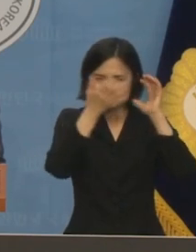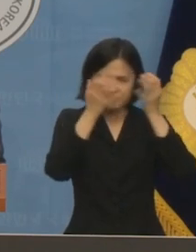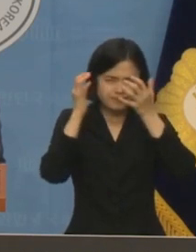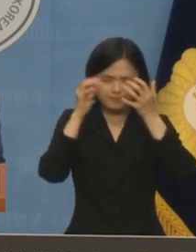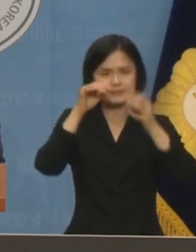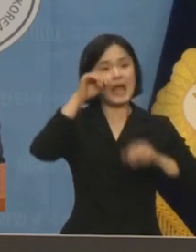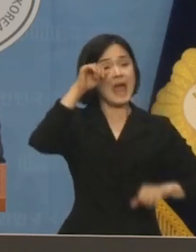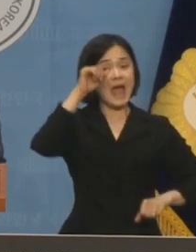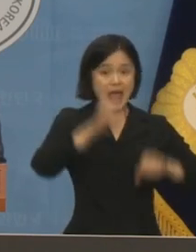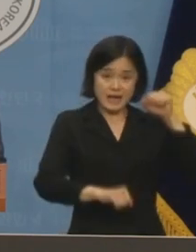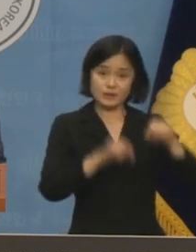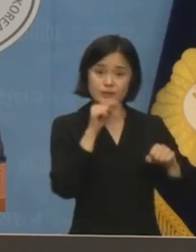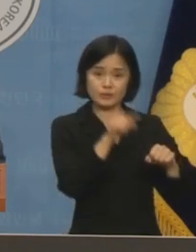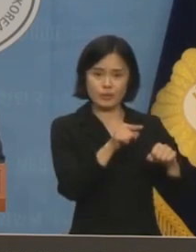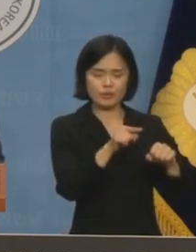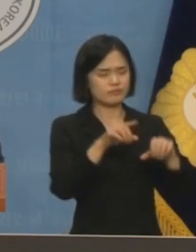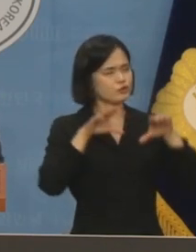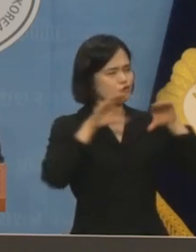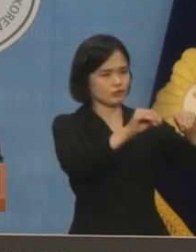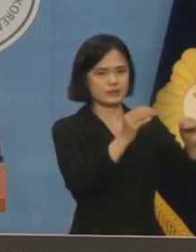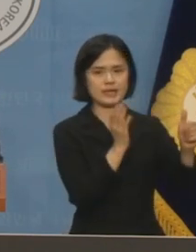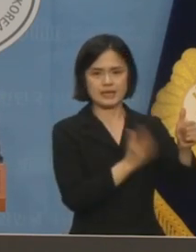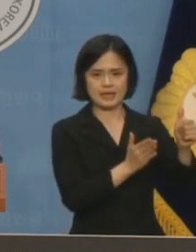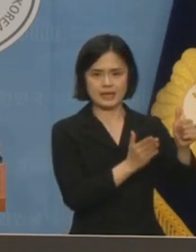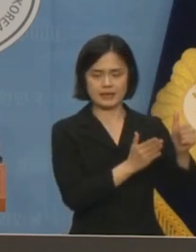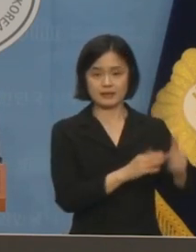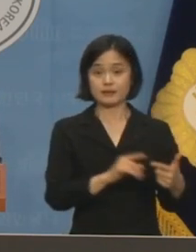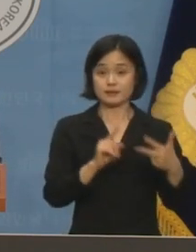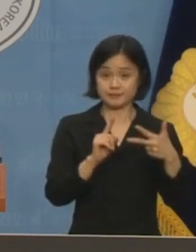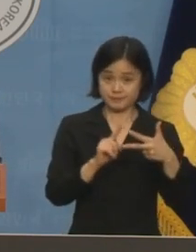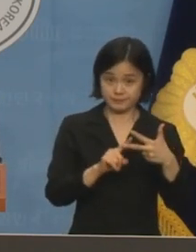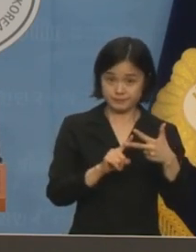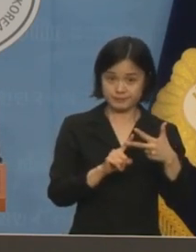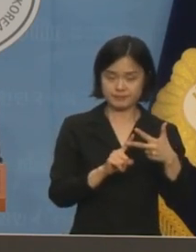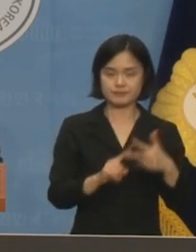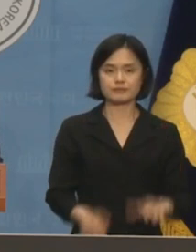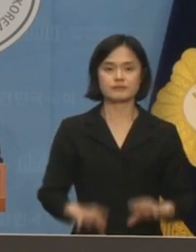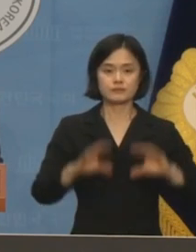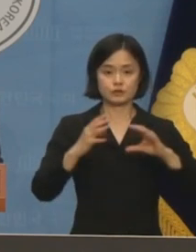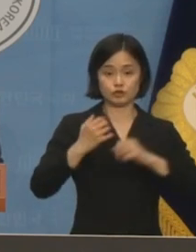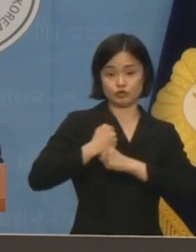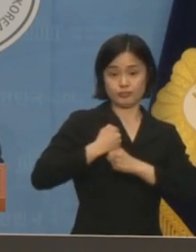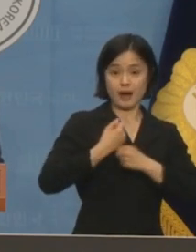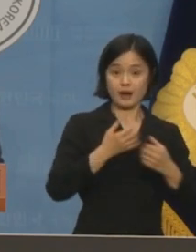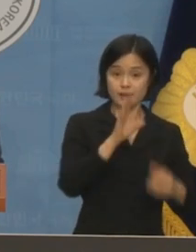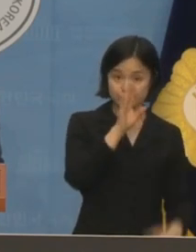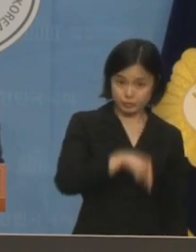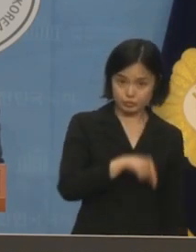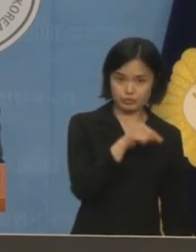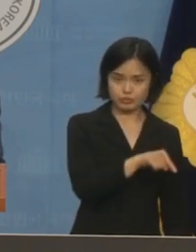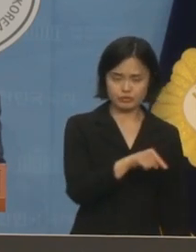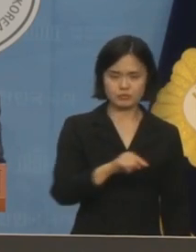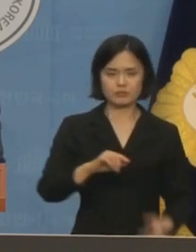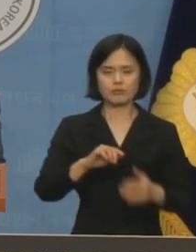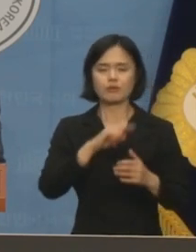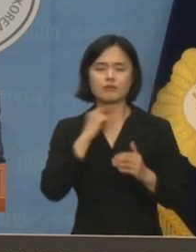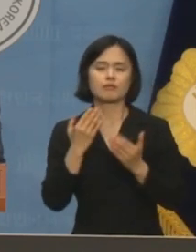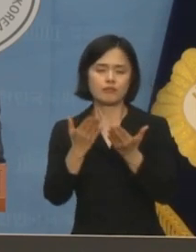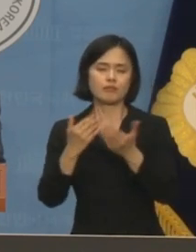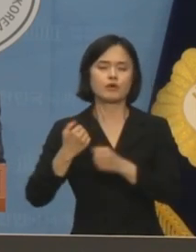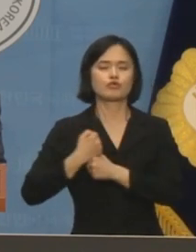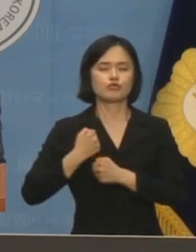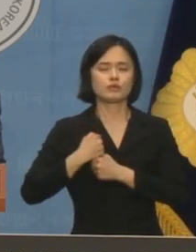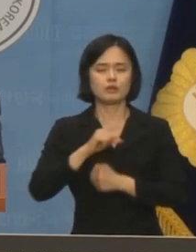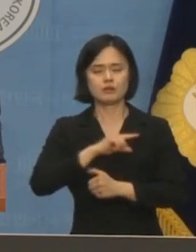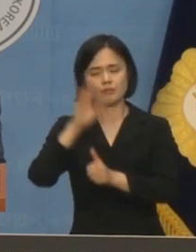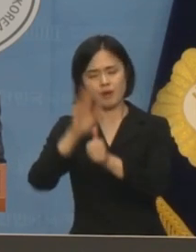만행 즉각 중단하라. 하나, 국방부는 순국 순직한 군인들을 못 오가지 말고